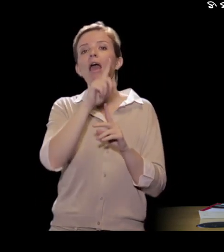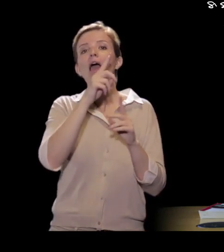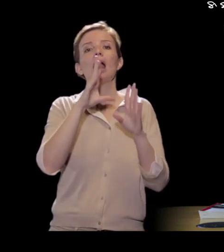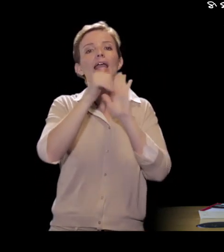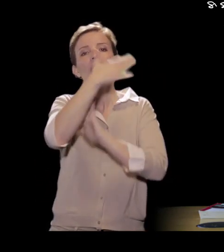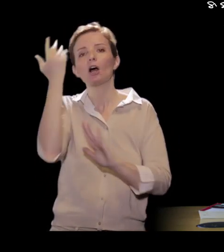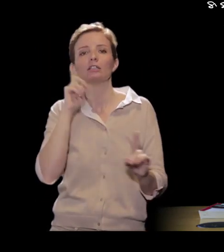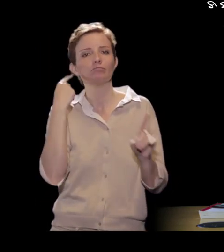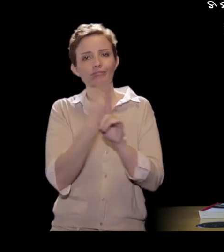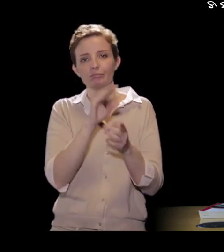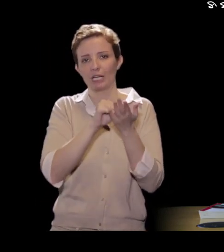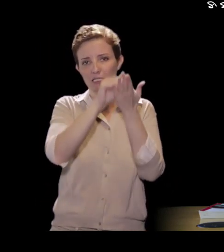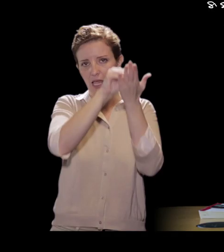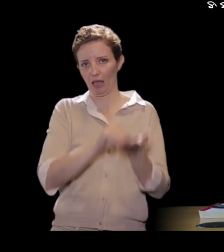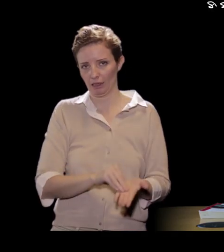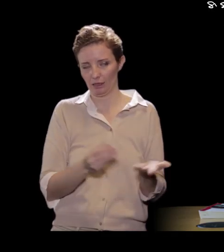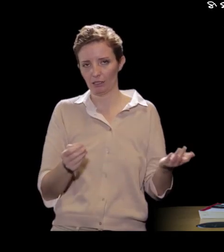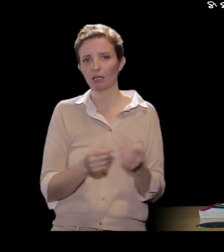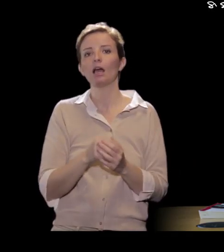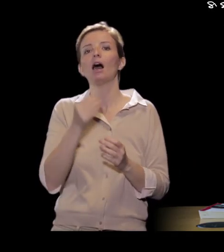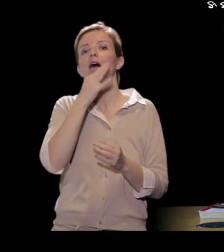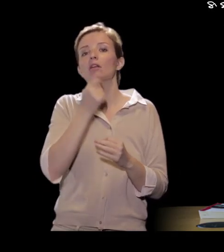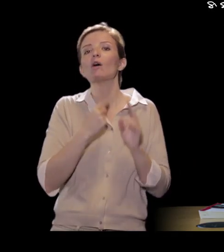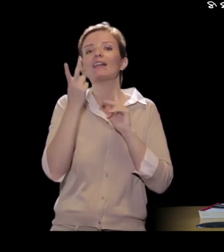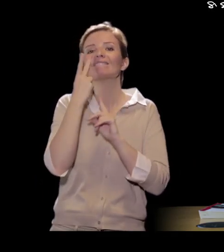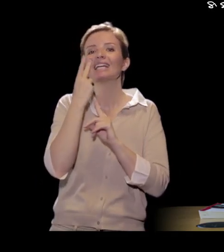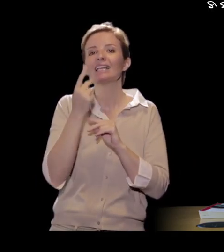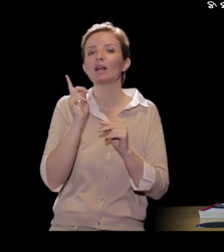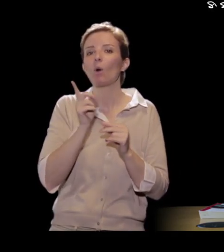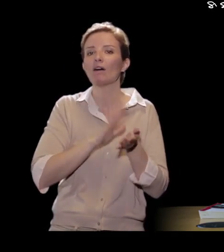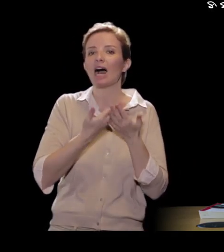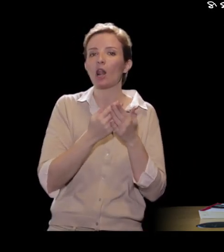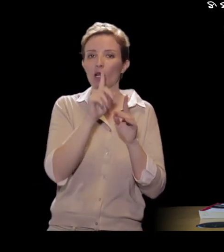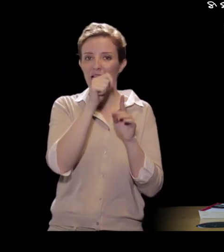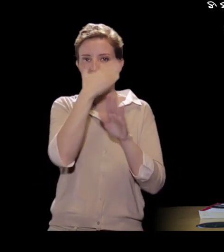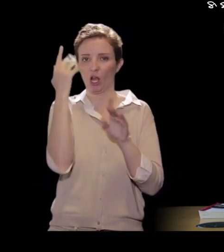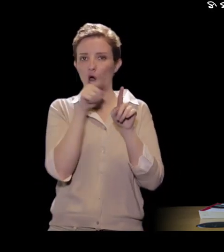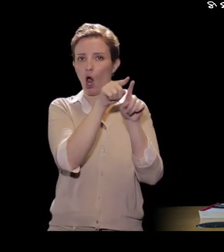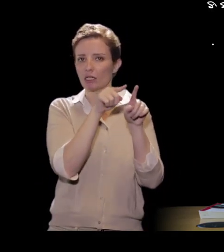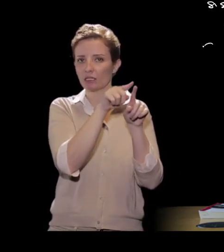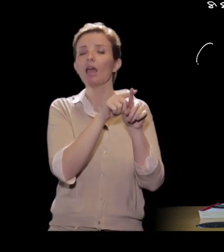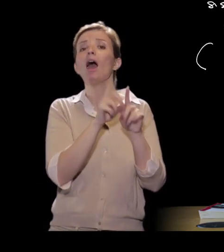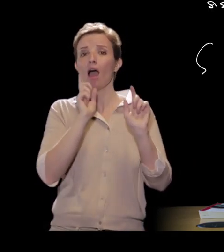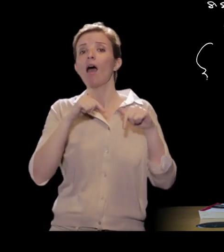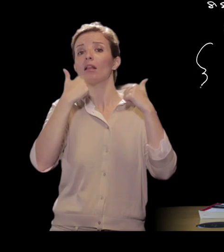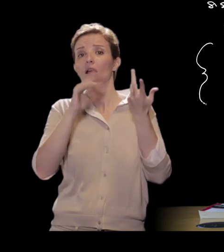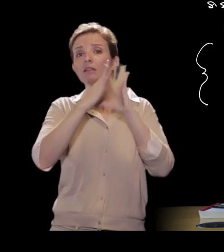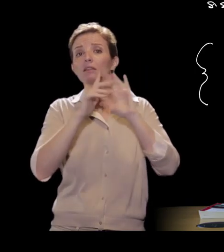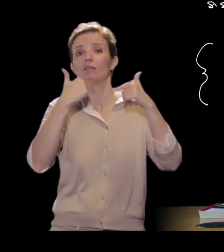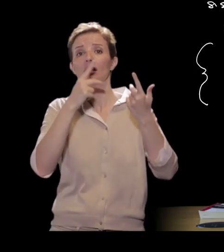i valori di attribuire alle incognite che verificano contemporaneamente tutte quante le disequazioni che fanno parte del